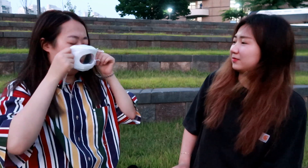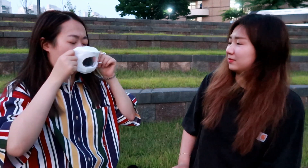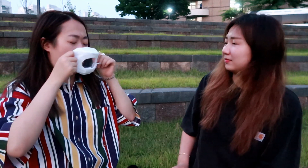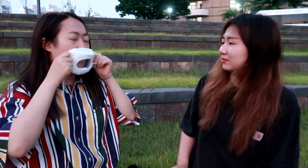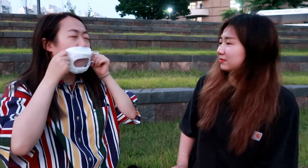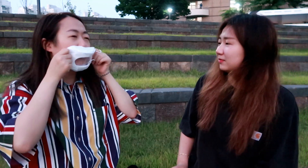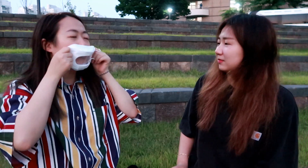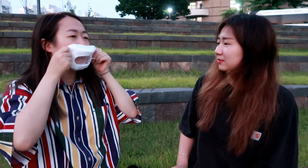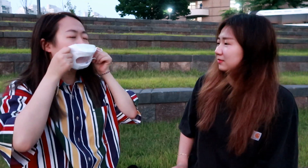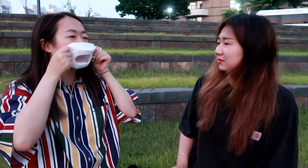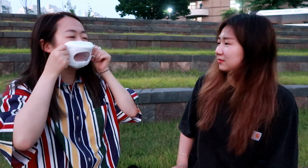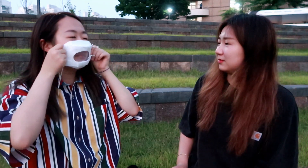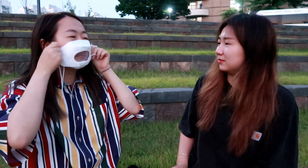누워?